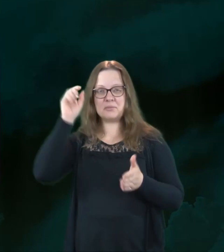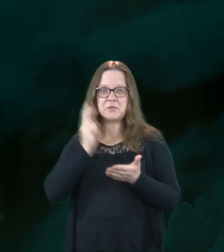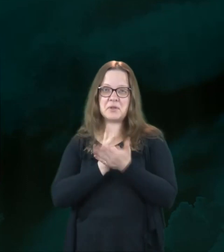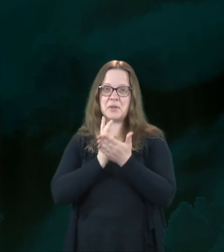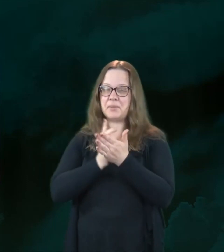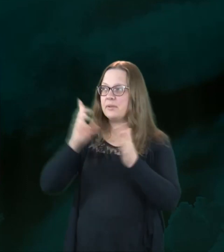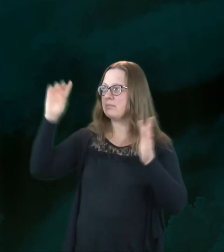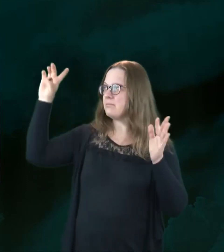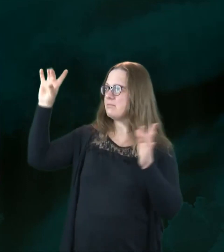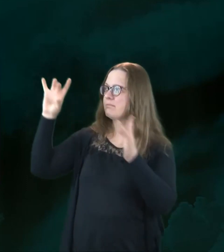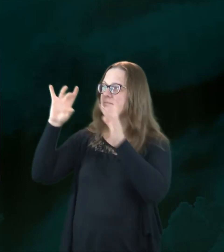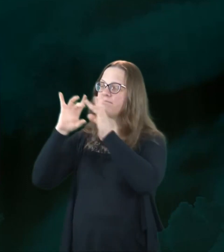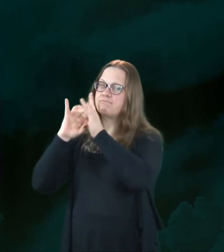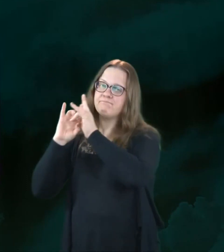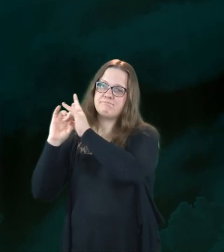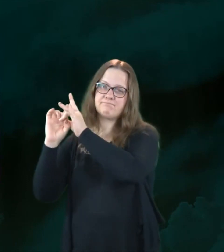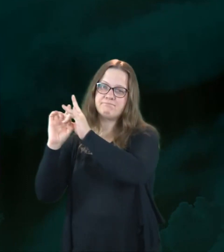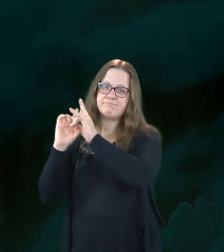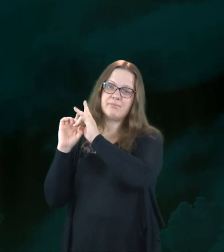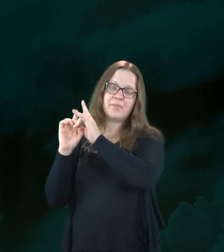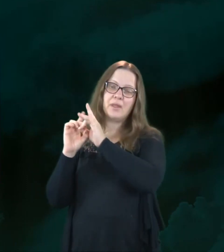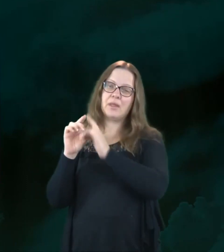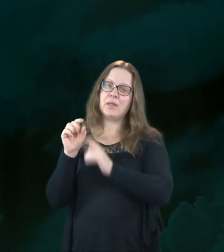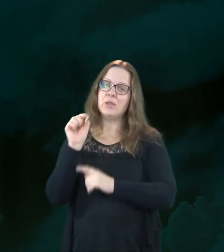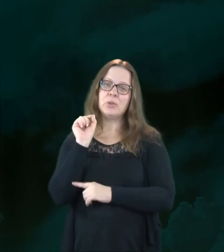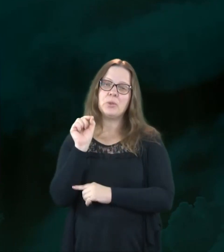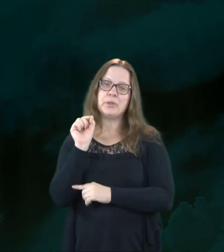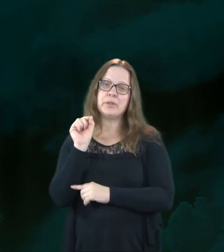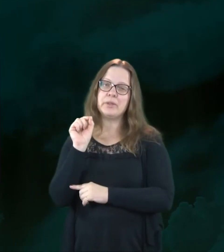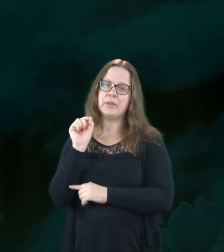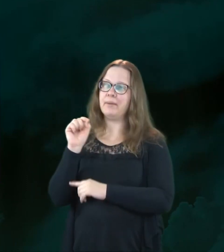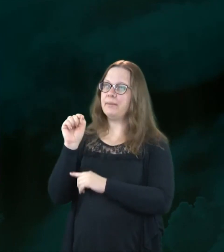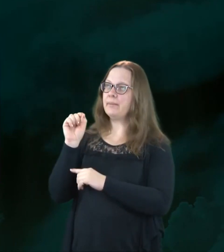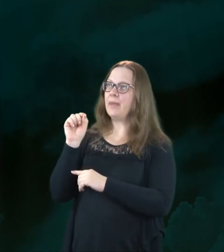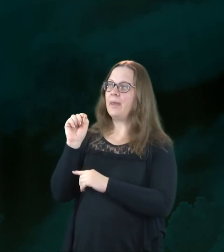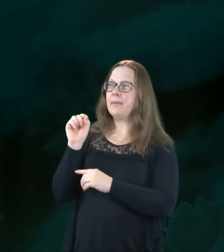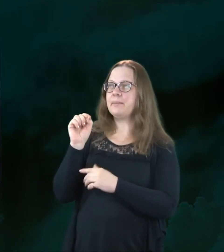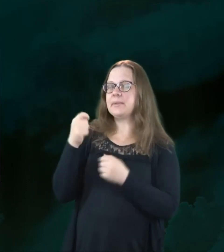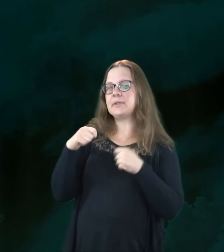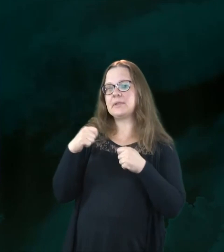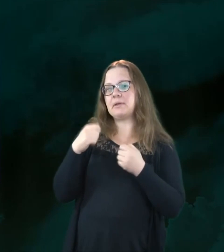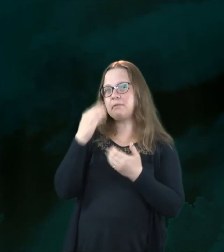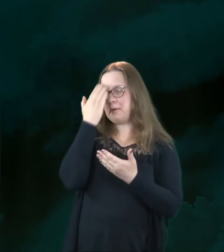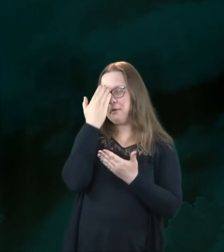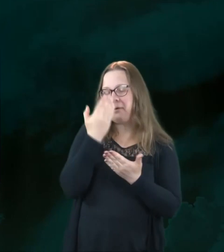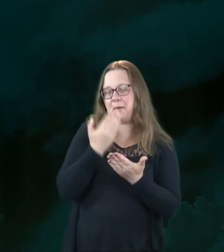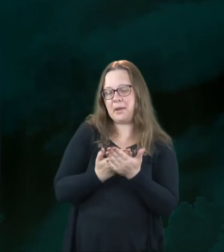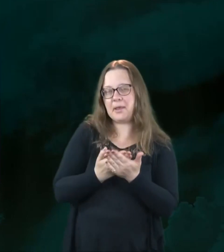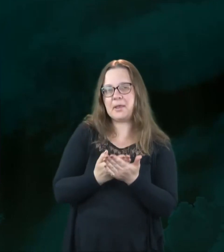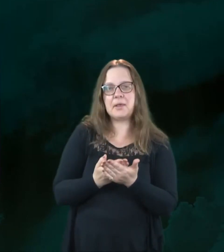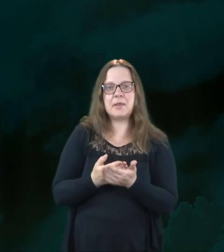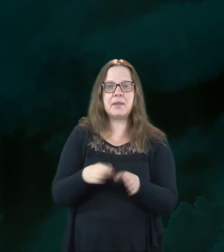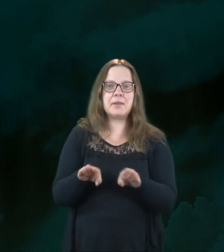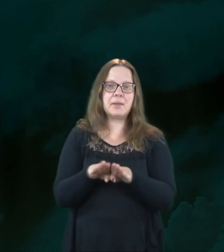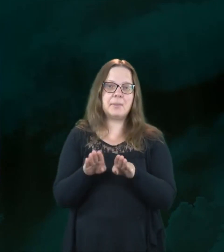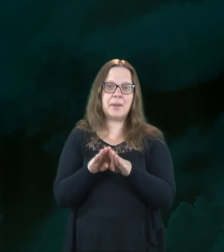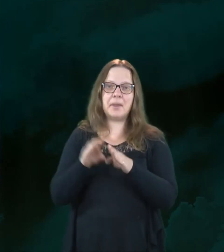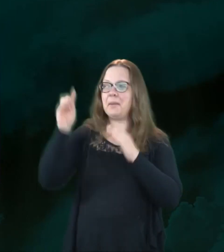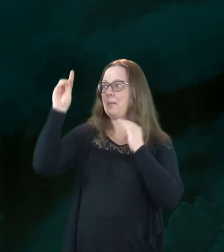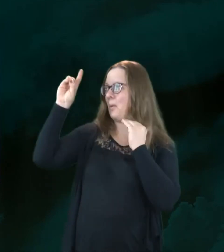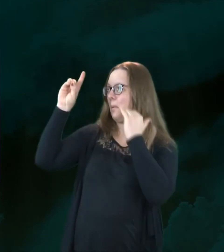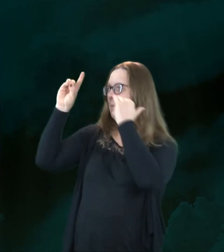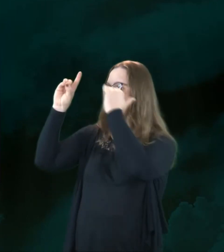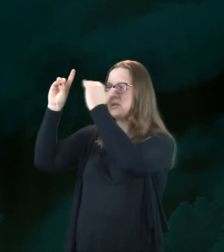em crer na palavra de Deus, não é isso? Crer na palavra de Deus e em obedecer, eram essas duas